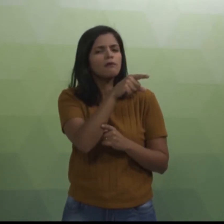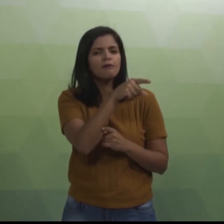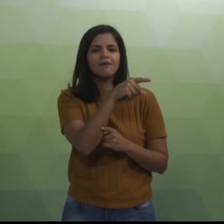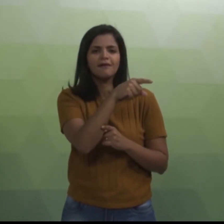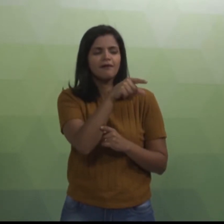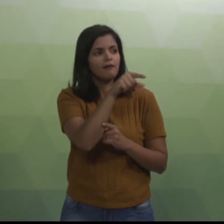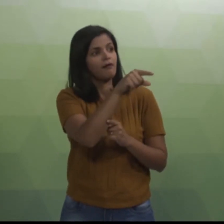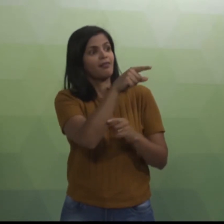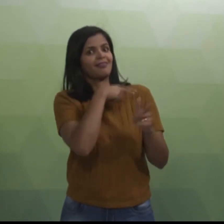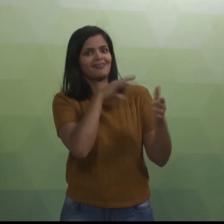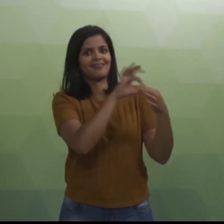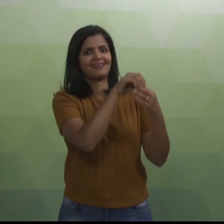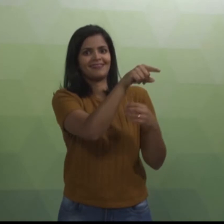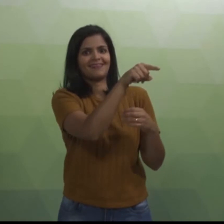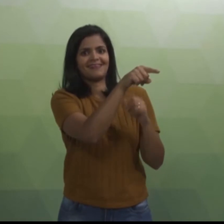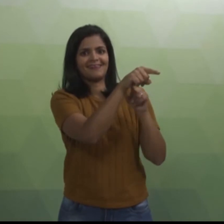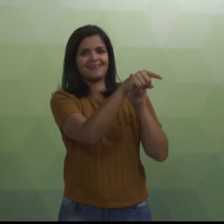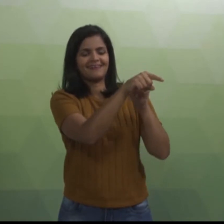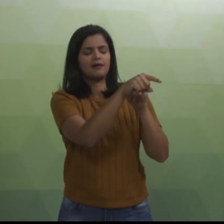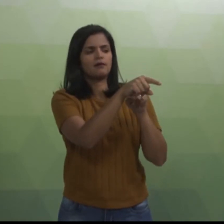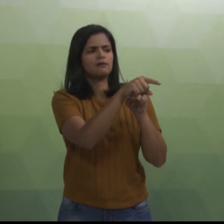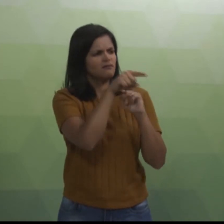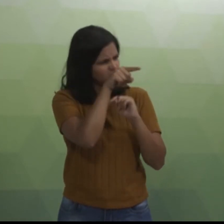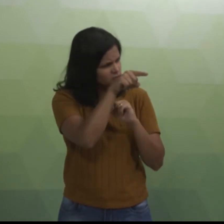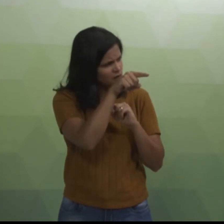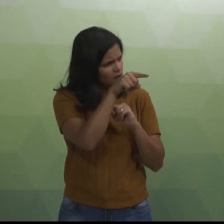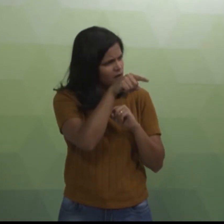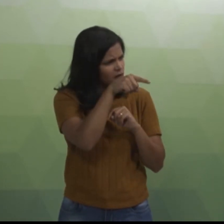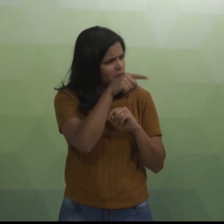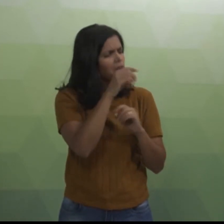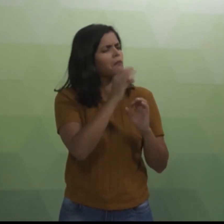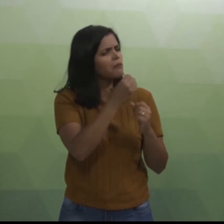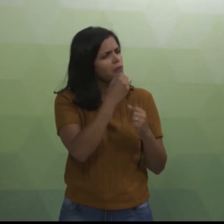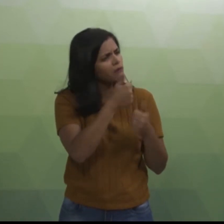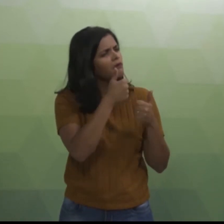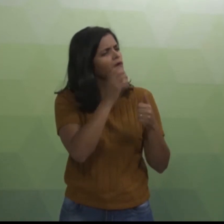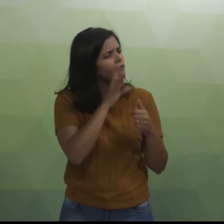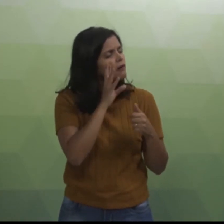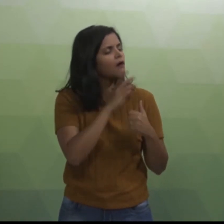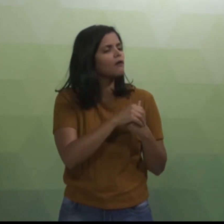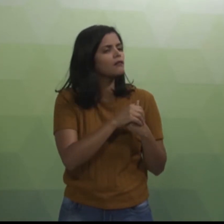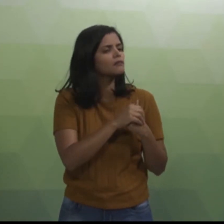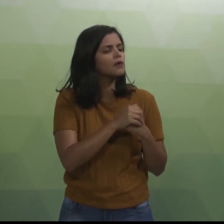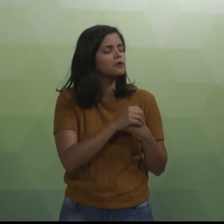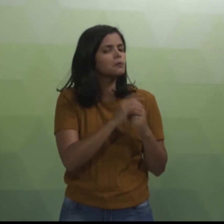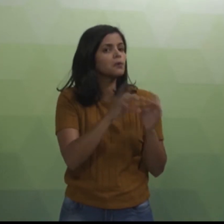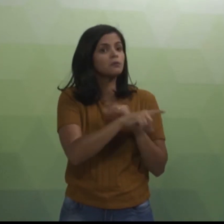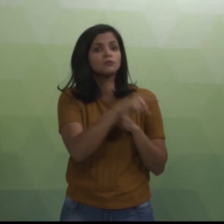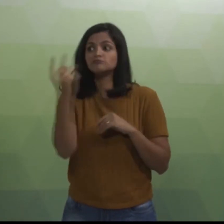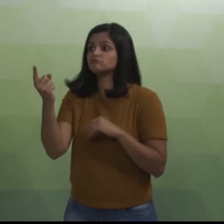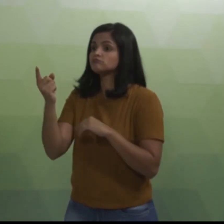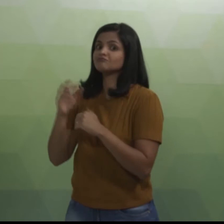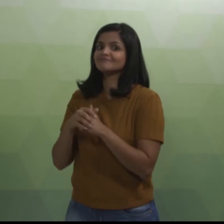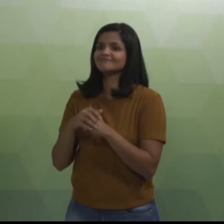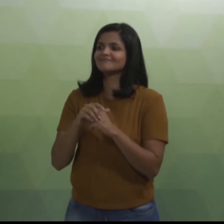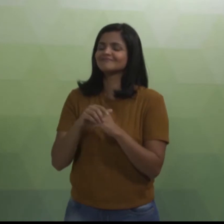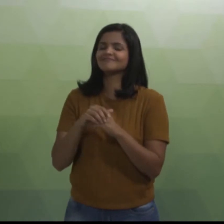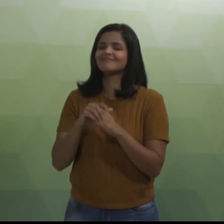que eu termino, eu olho para a outra. Vejam a marcação do olhar. Você. Oh, tudo bem,